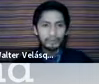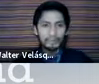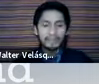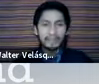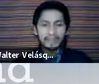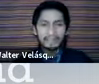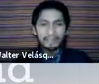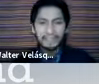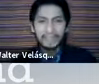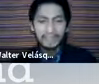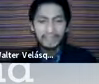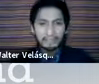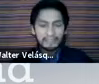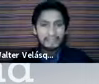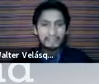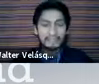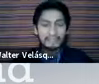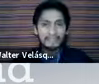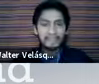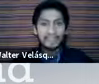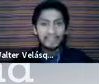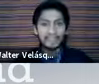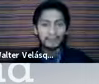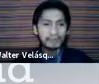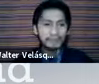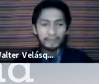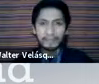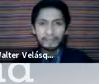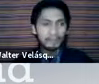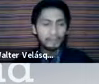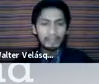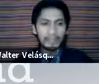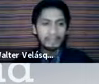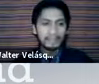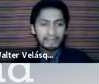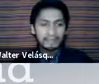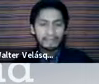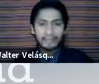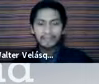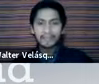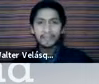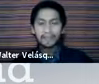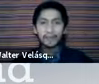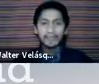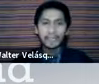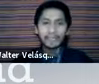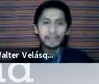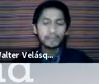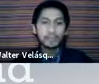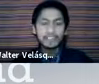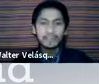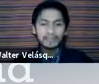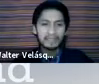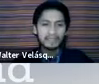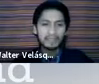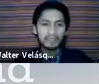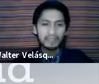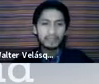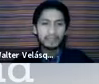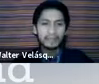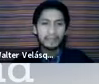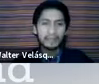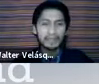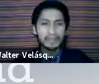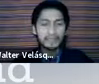poco la señal de internet y todas algunas pequeñas dificultades, pues muchísimas gracias